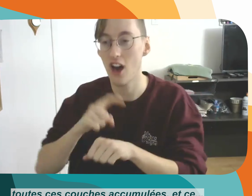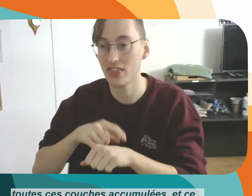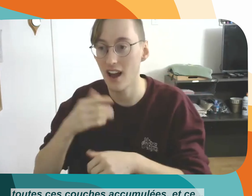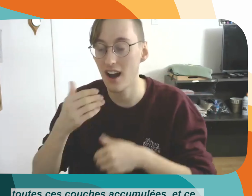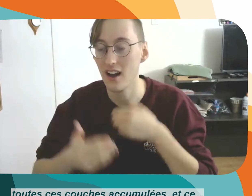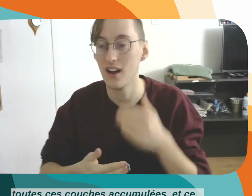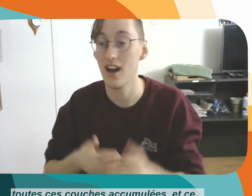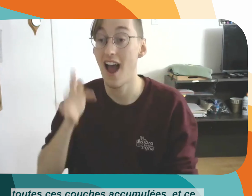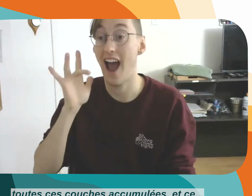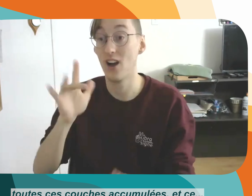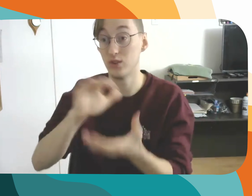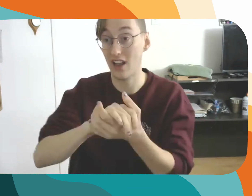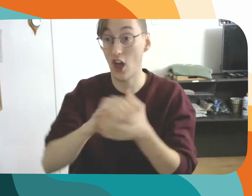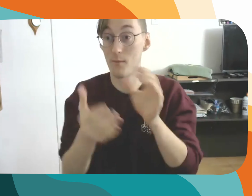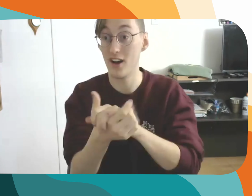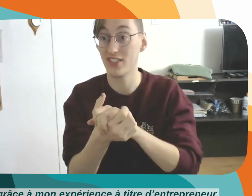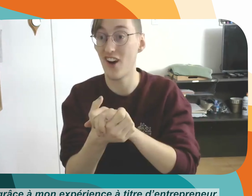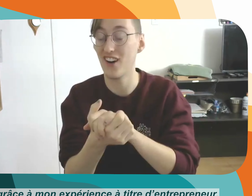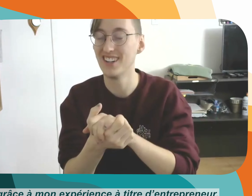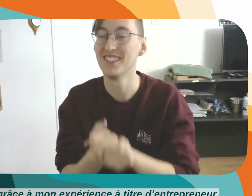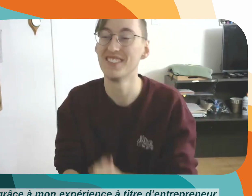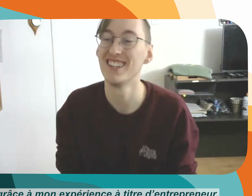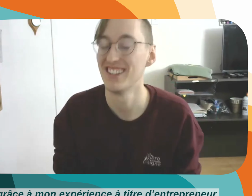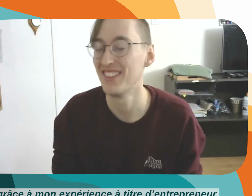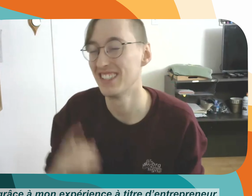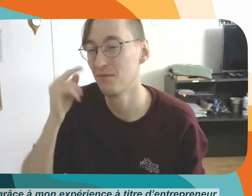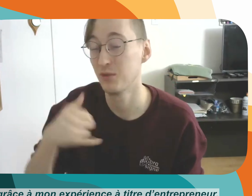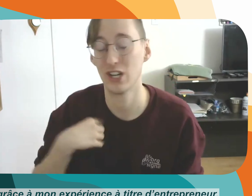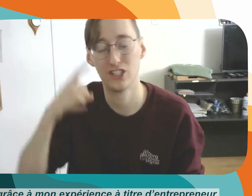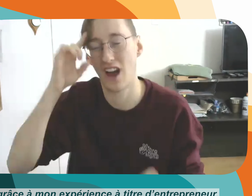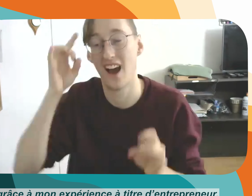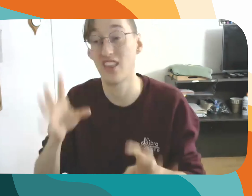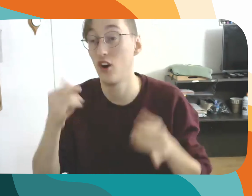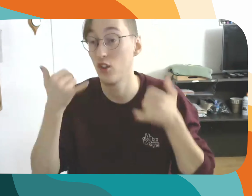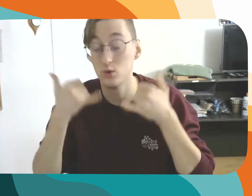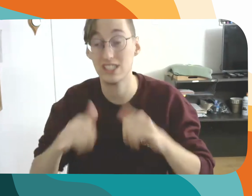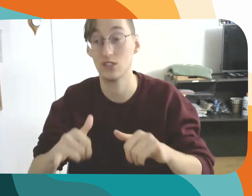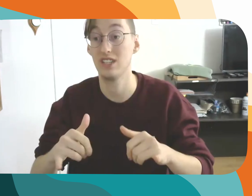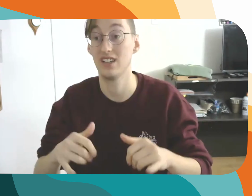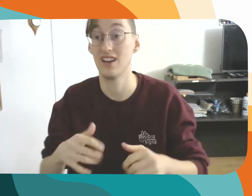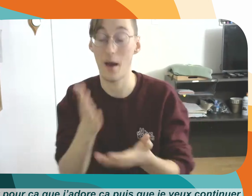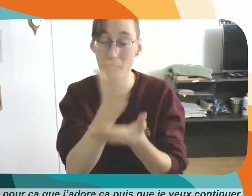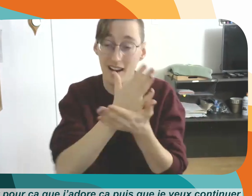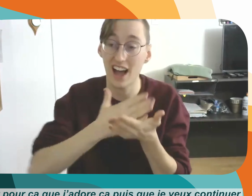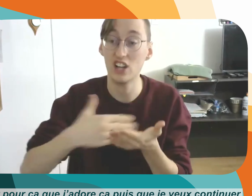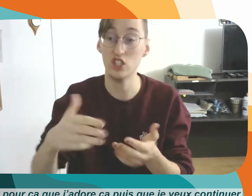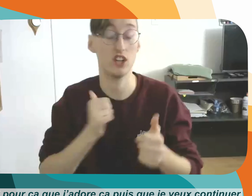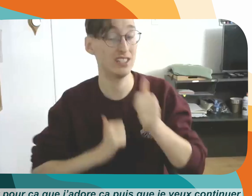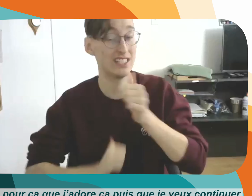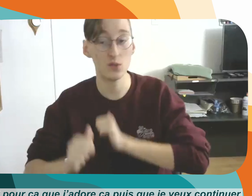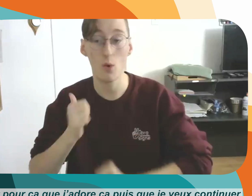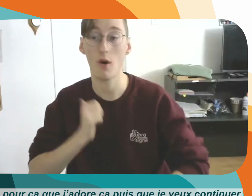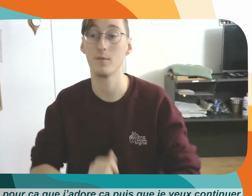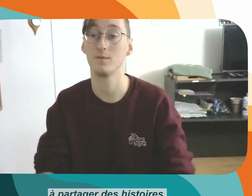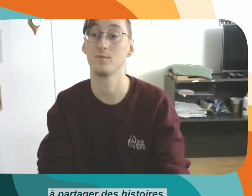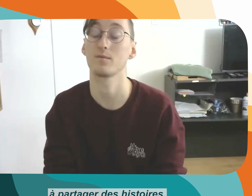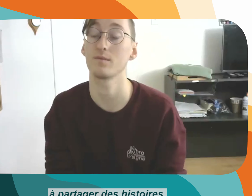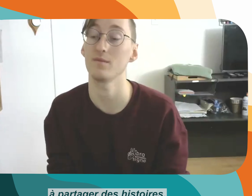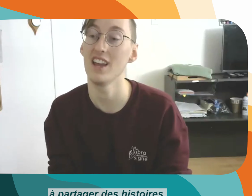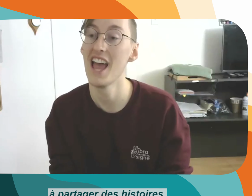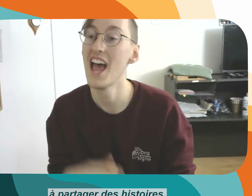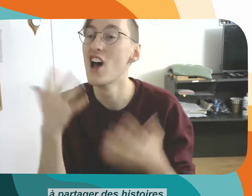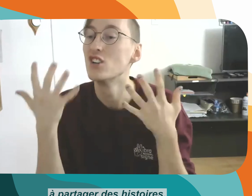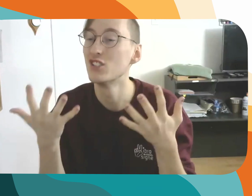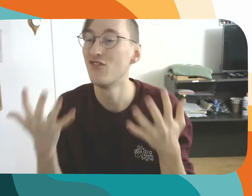couches accumulées, et ce, grâce à mon expérience à titre d'entrepreneur. C'est pour ça que j'adore ça, puis que je veux continuer à